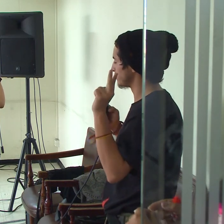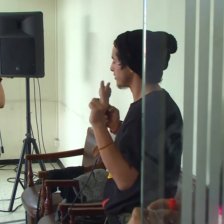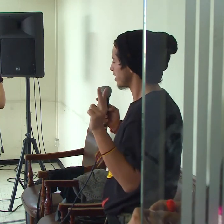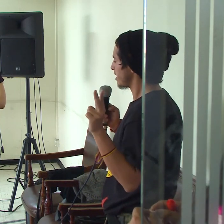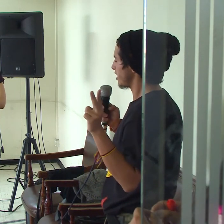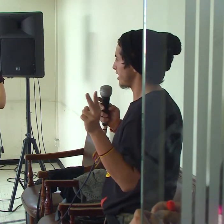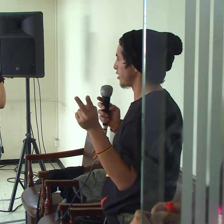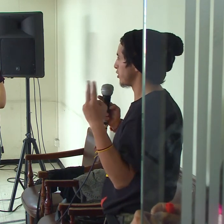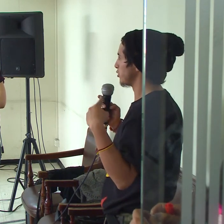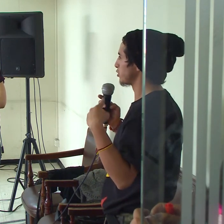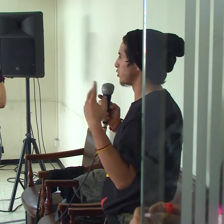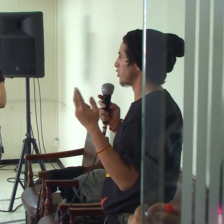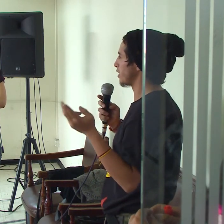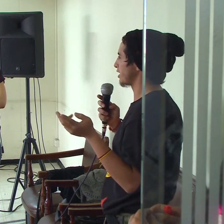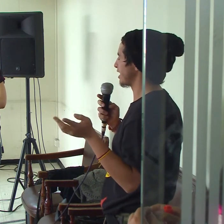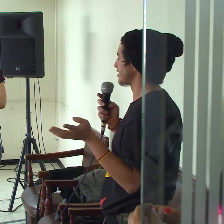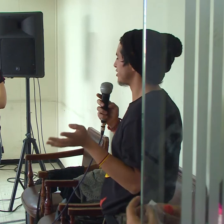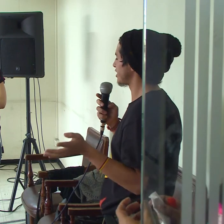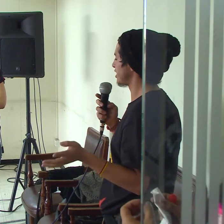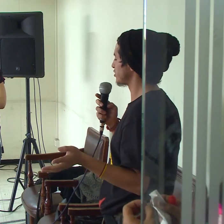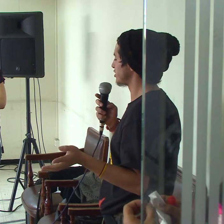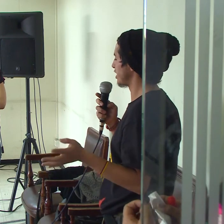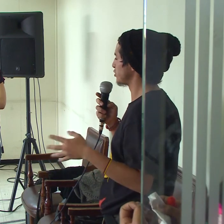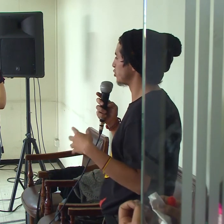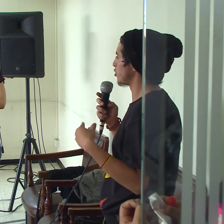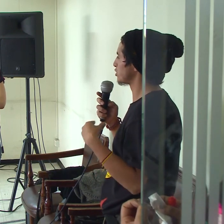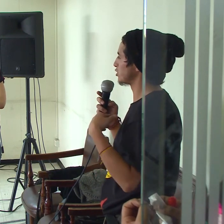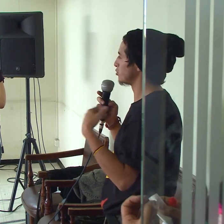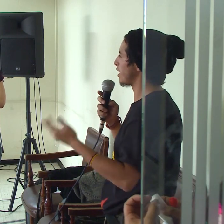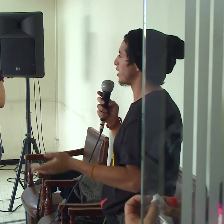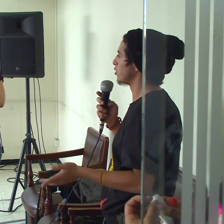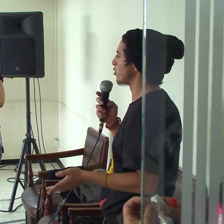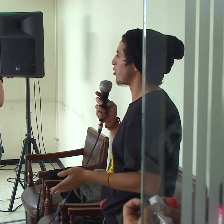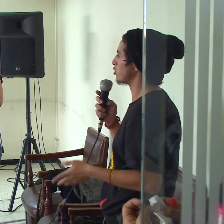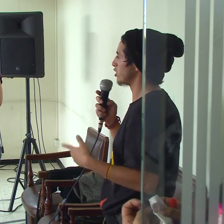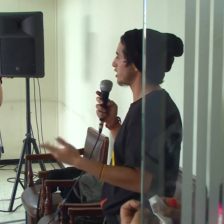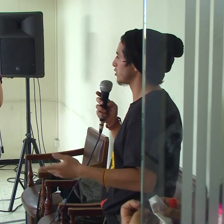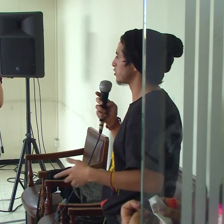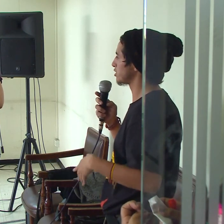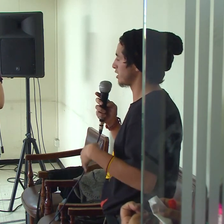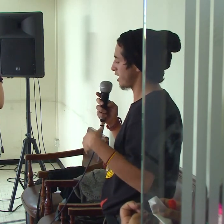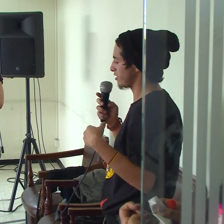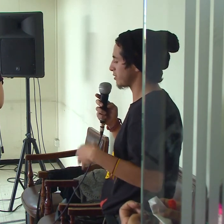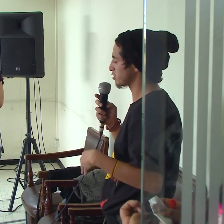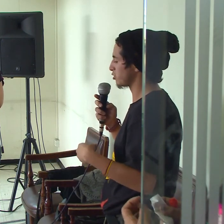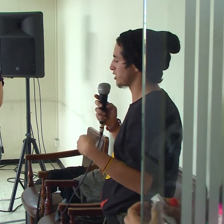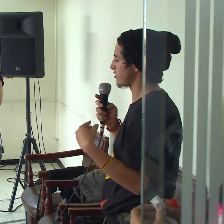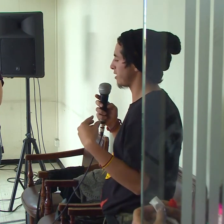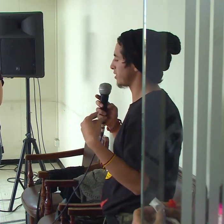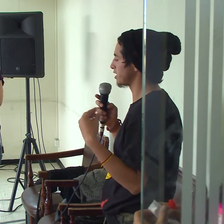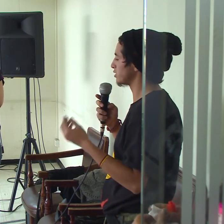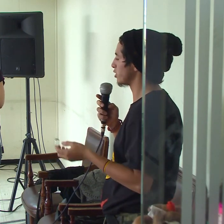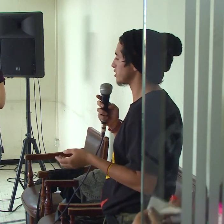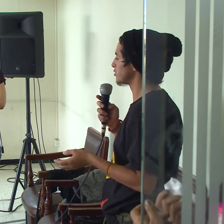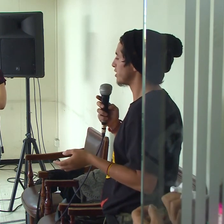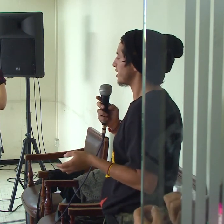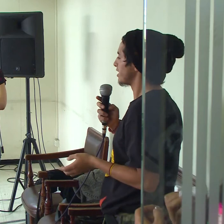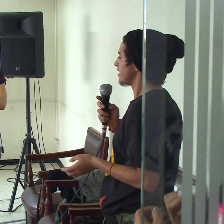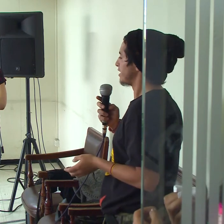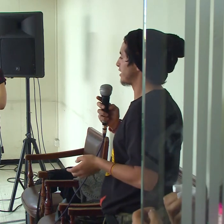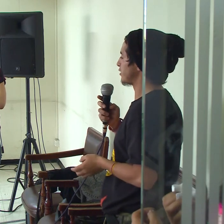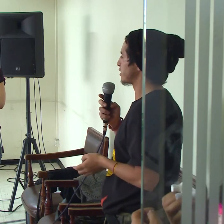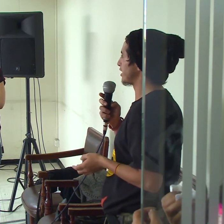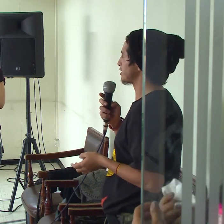bueno el acueducto ha realizado instalaciones de tubos ha tumbado monolitos y cada vez más como que se va perdiendo eso